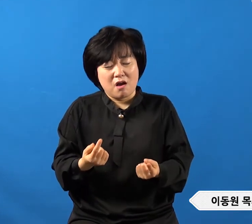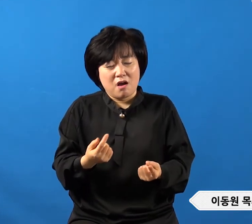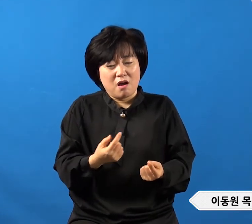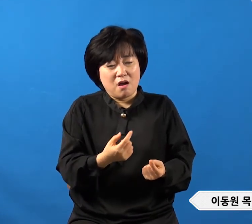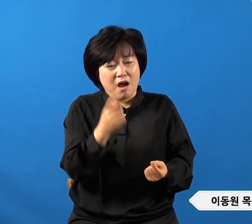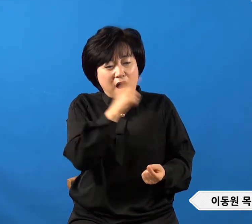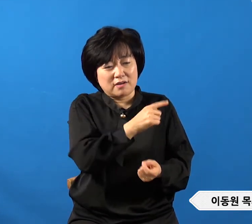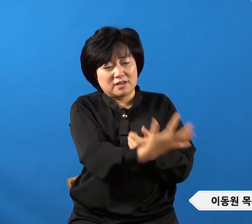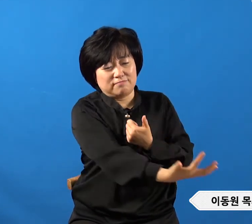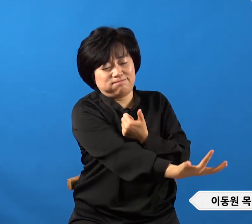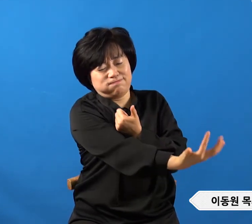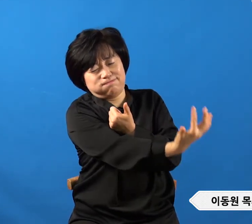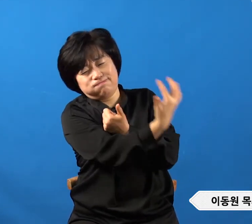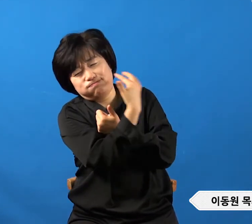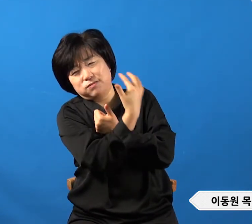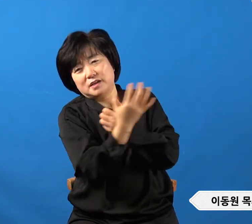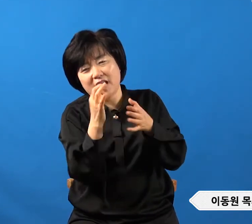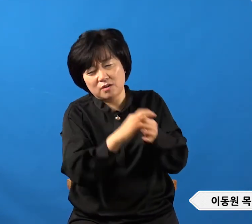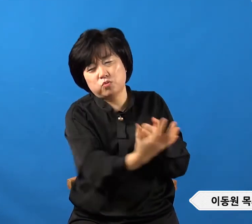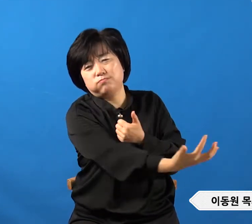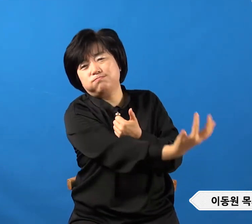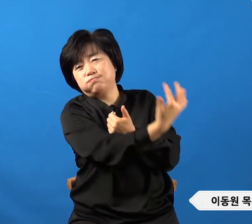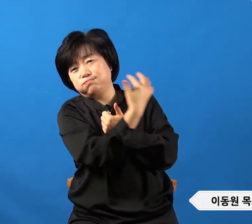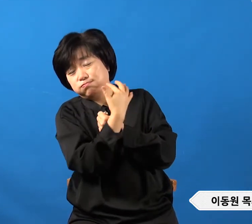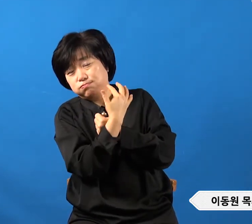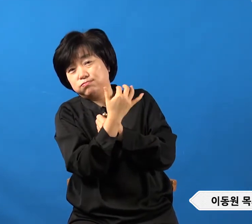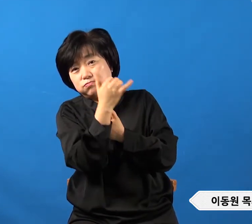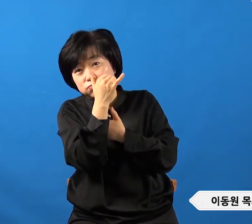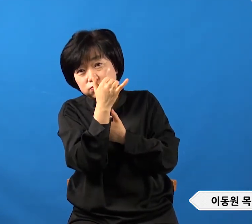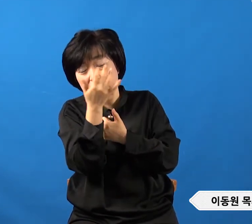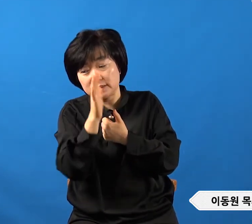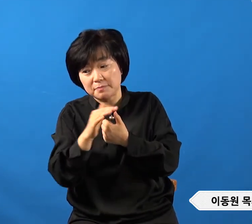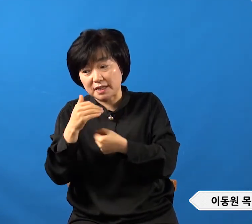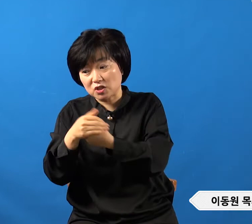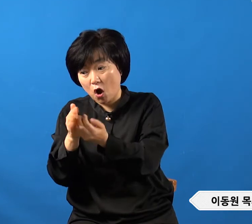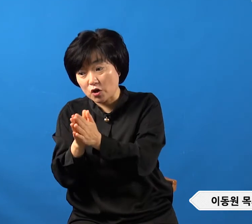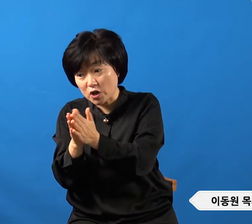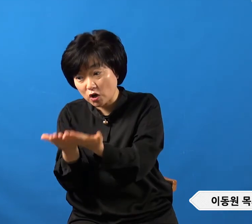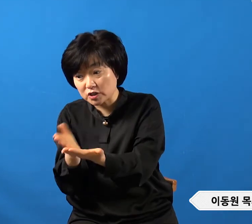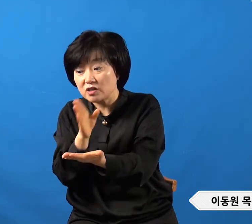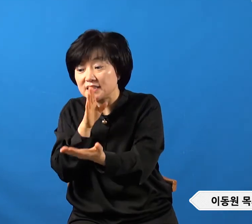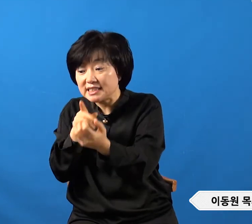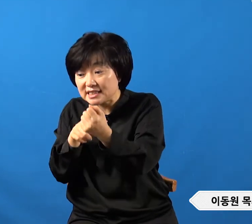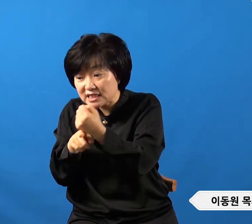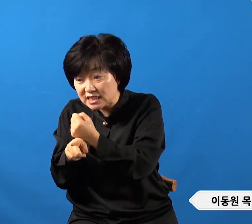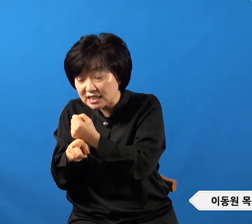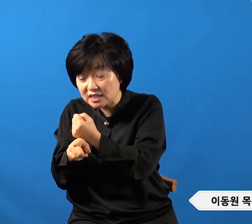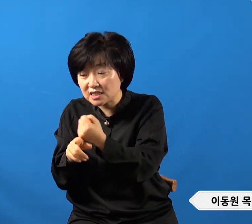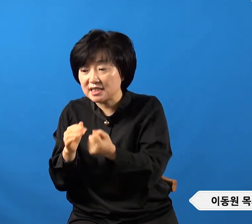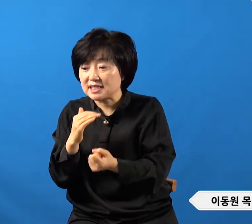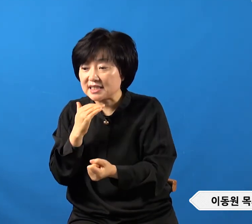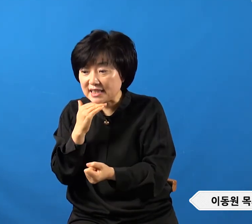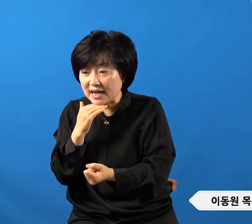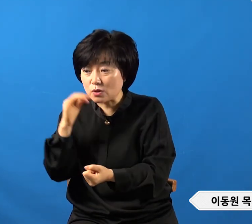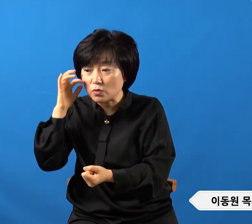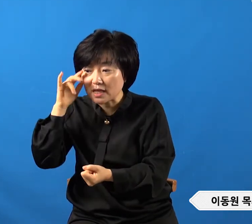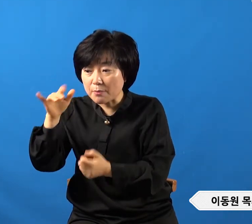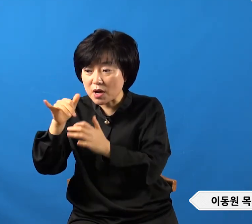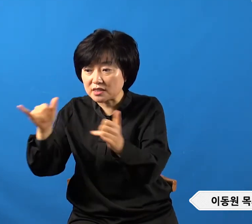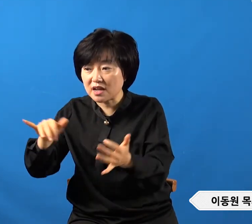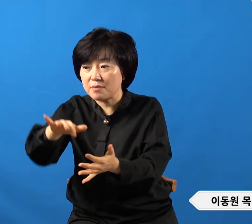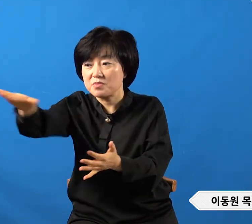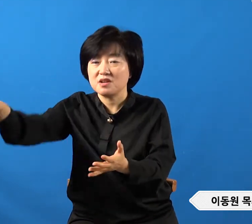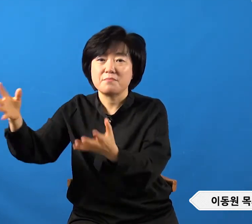사실이에요. 그러나 여전히 성경적 가치 혹은 성경적 진리를 기다리고 사모하는 사람들이